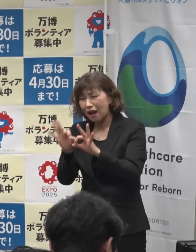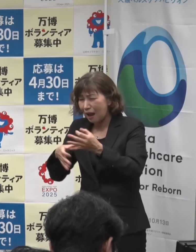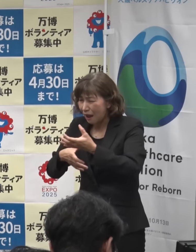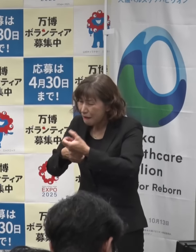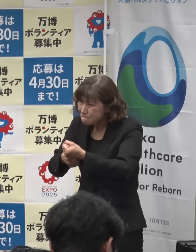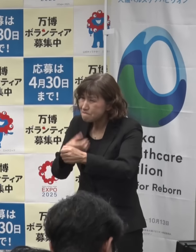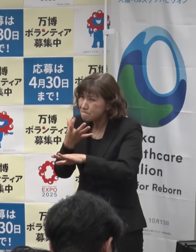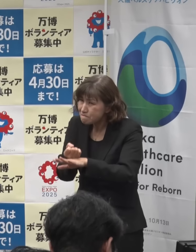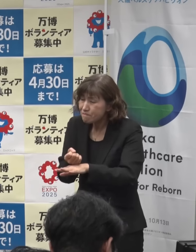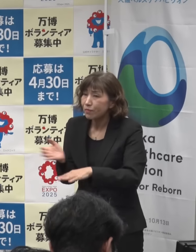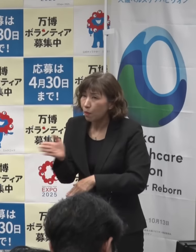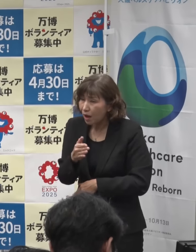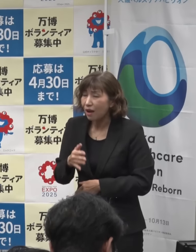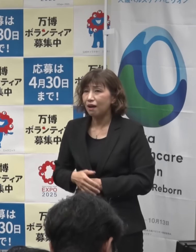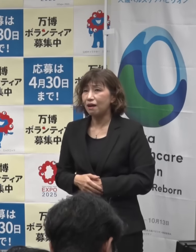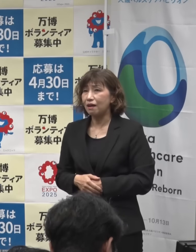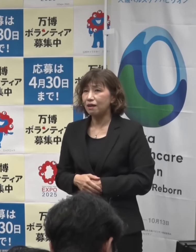との